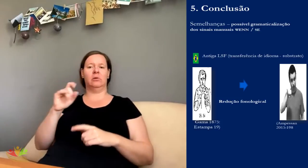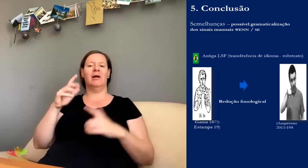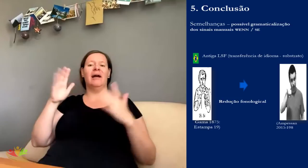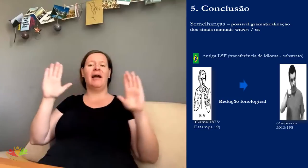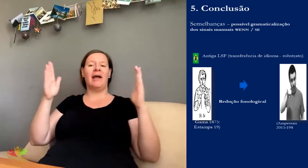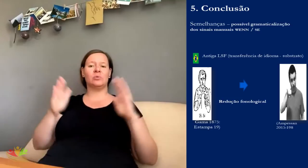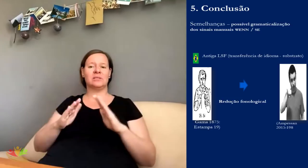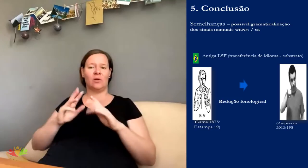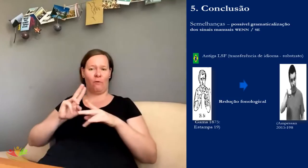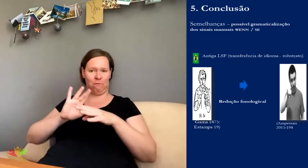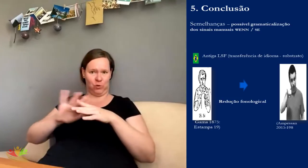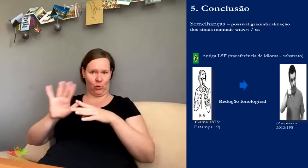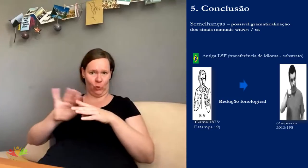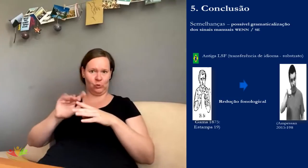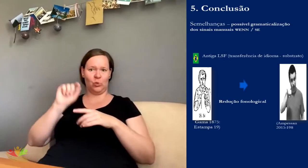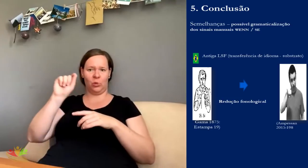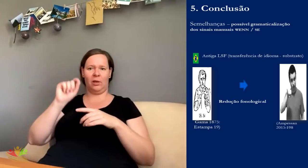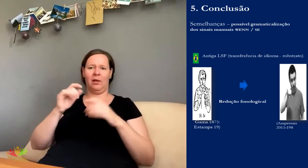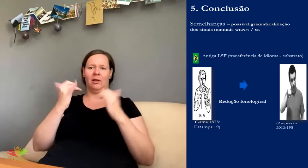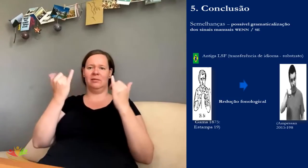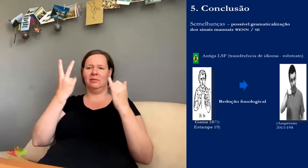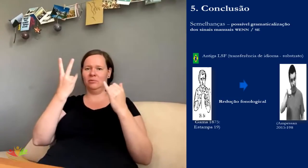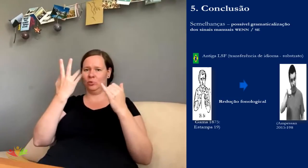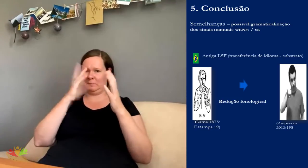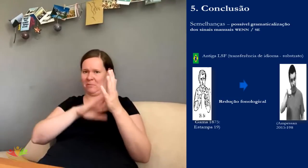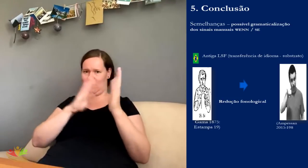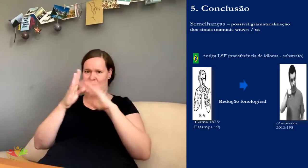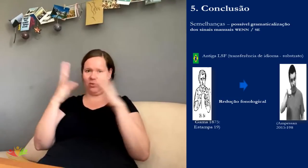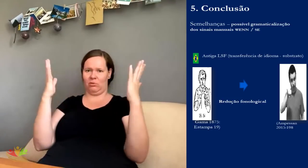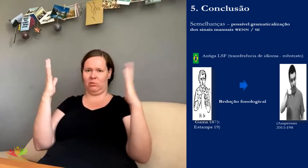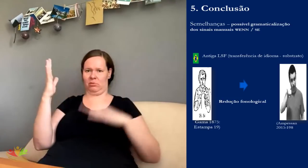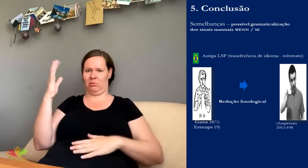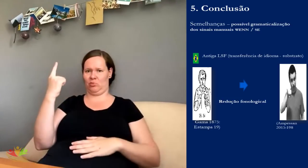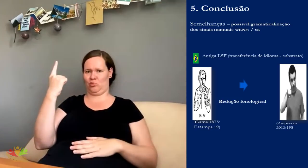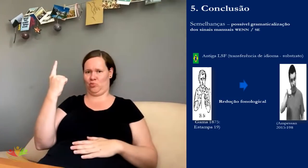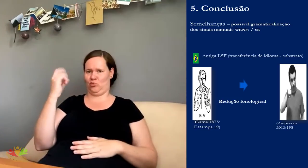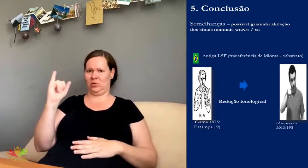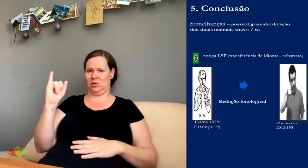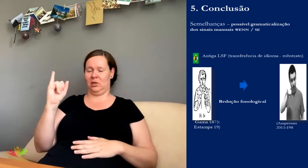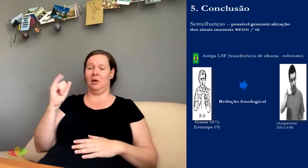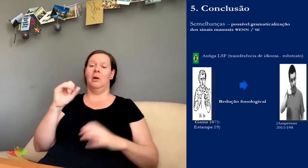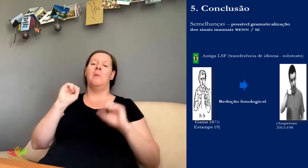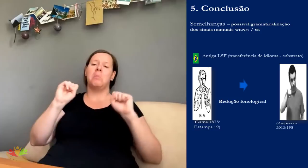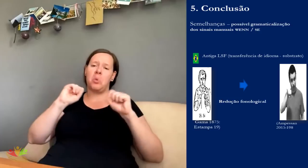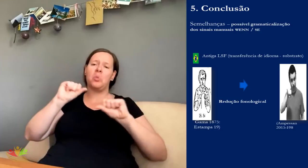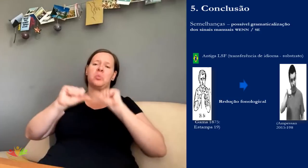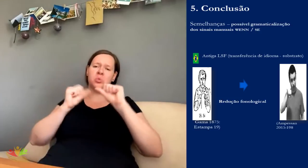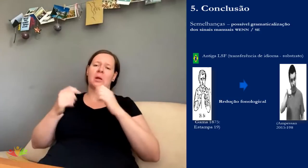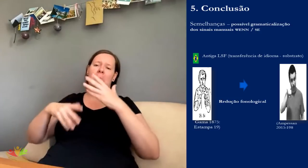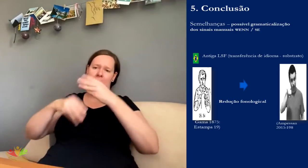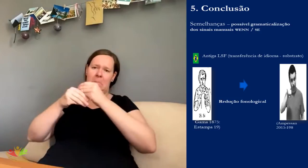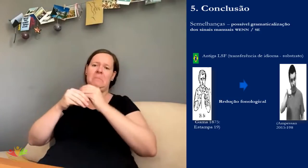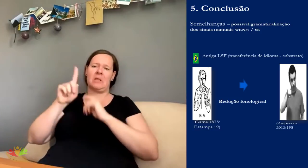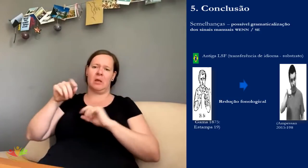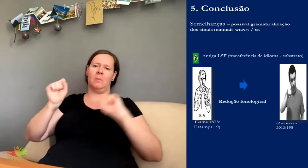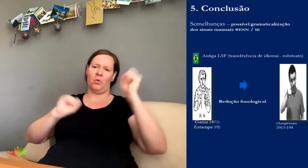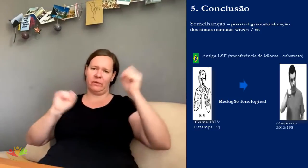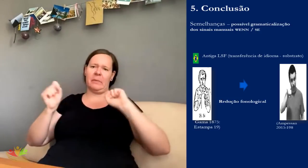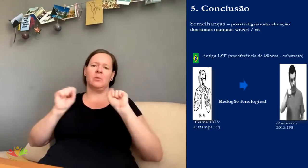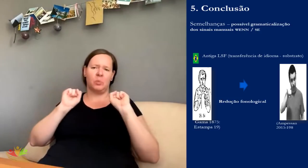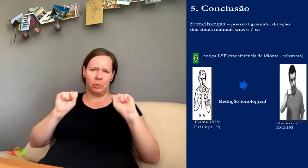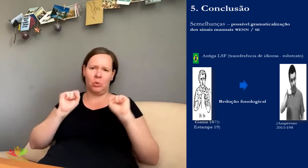alternando o movimento dos mínimos, e ele teve essa redução para uma forma de uma mão